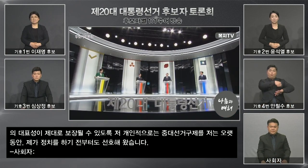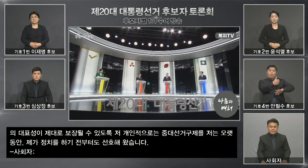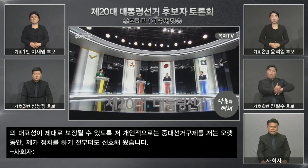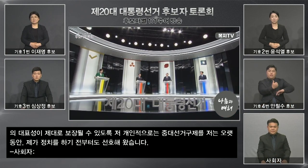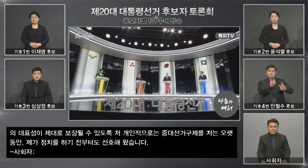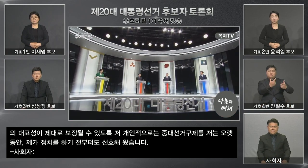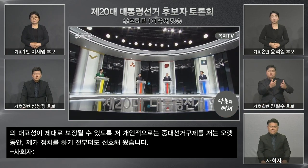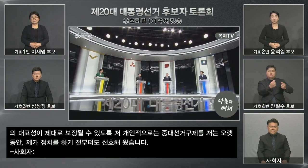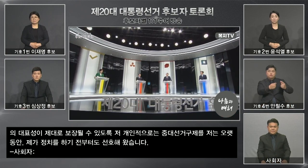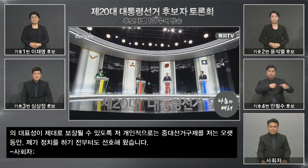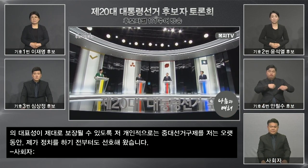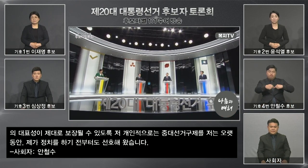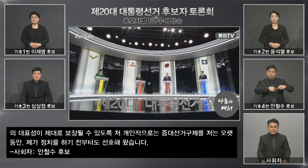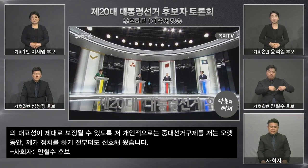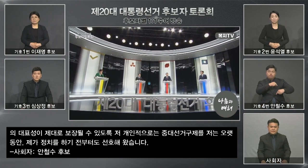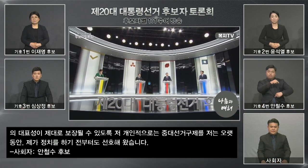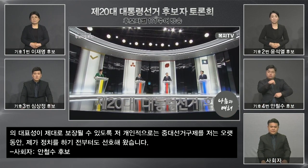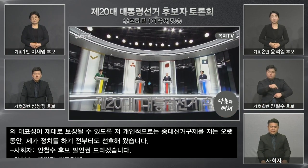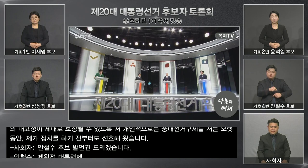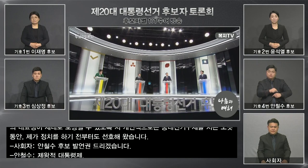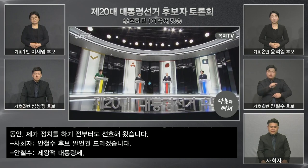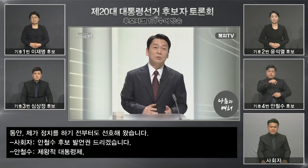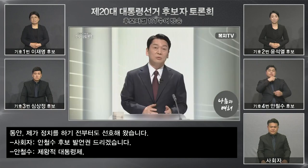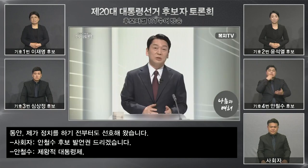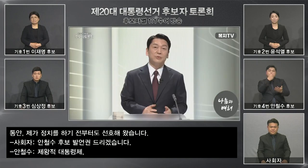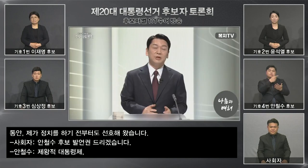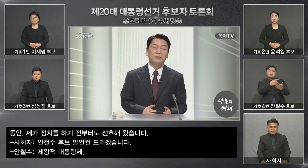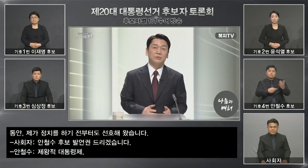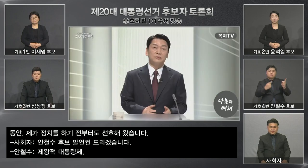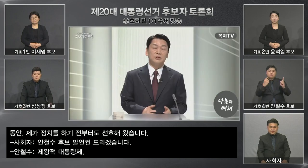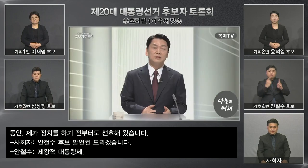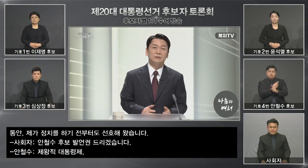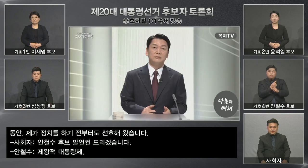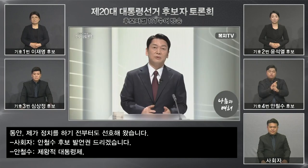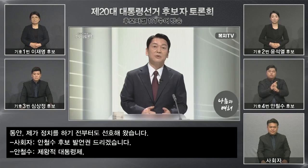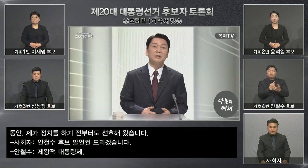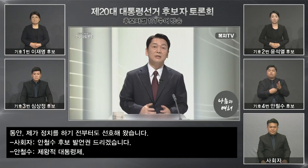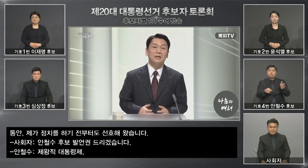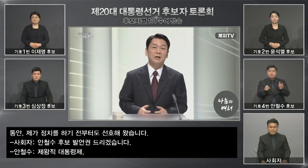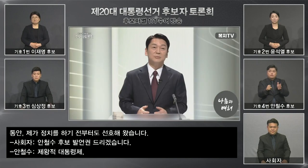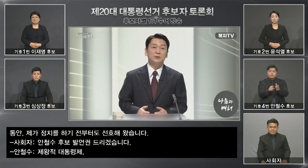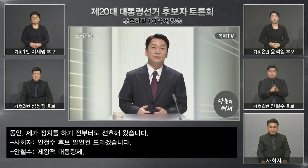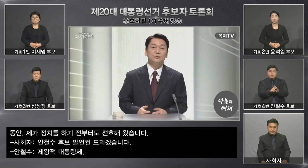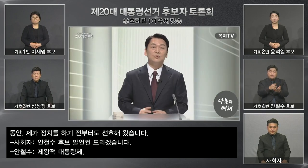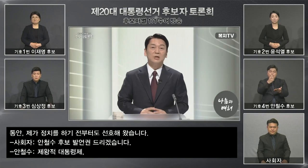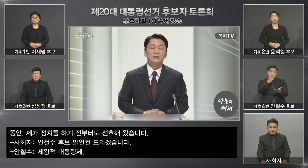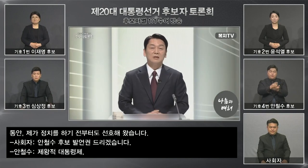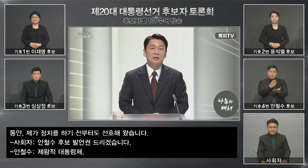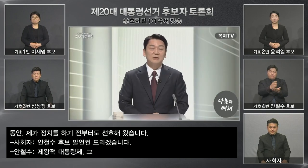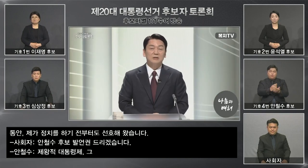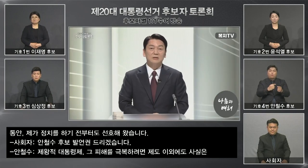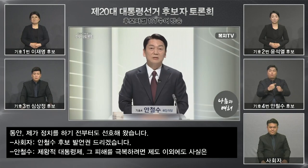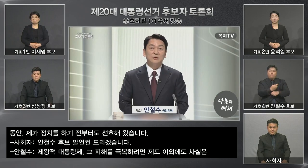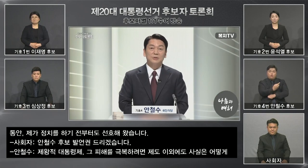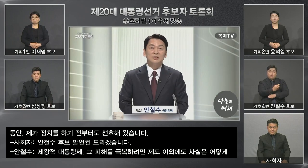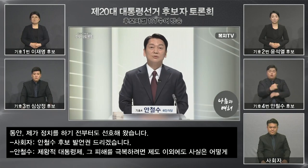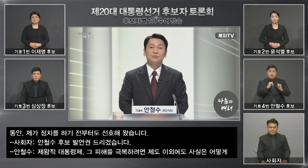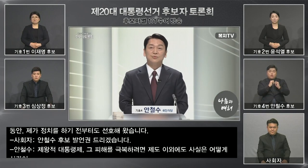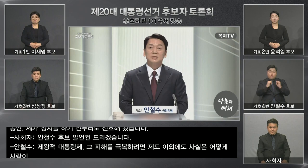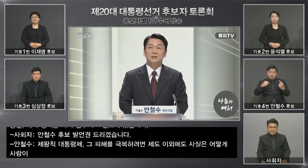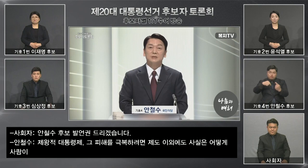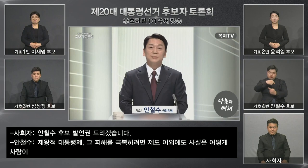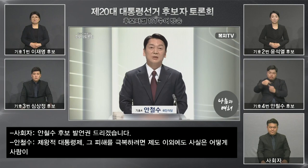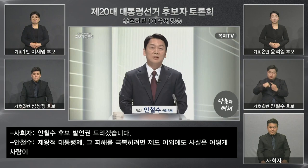그 피해를 극복하려면 제도 이외에도 사실은 어떻게 사람이 운용을 하는가 그게